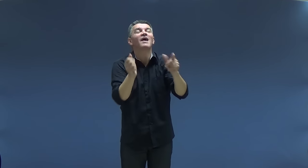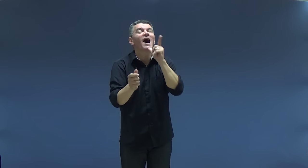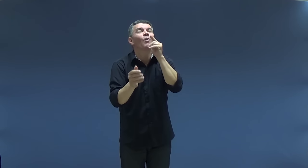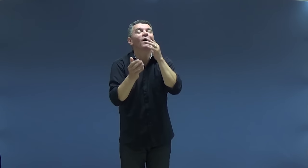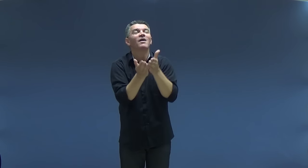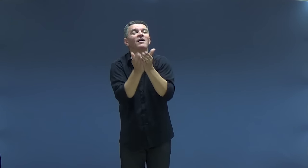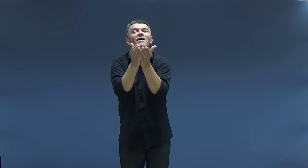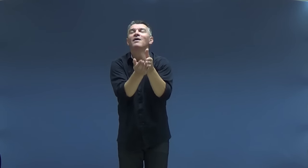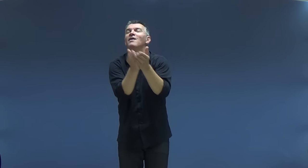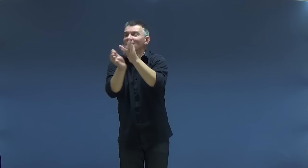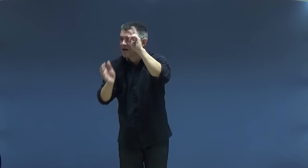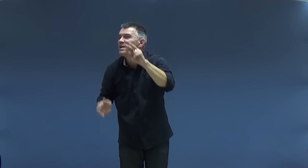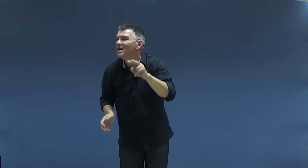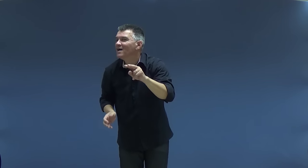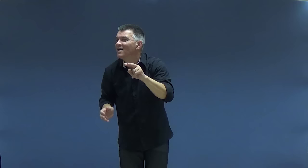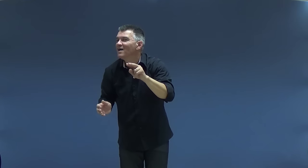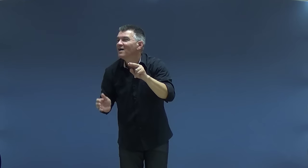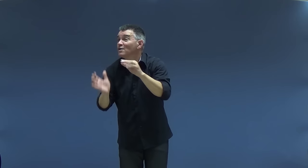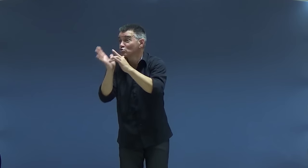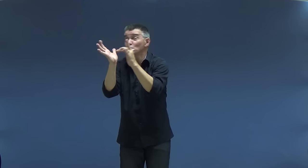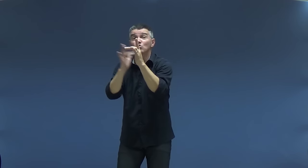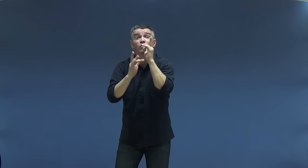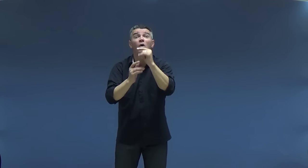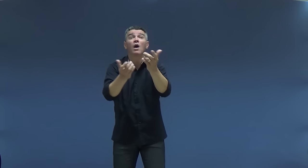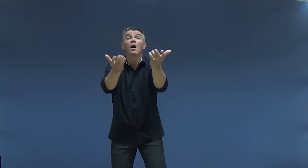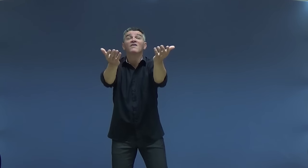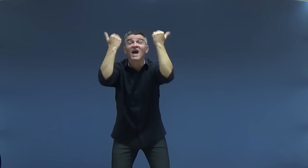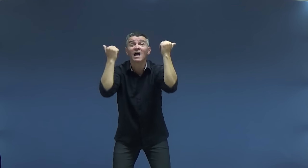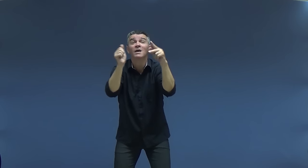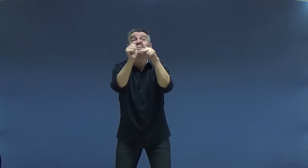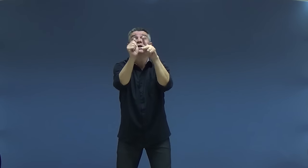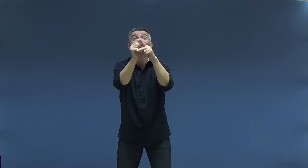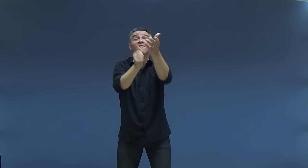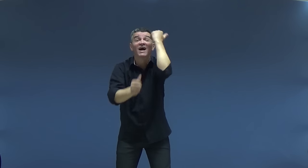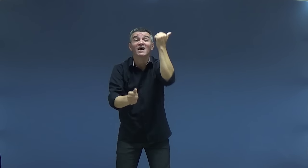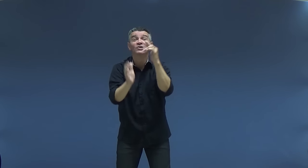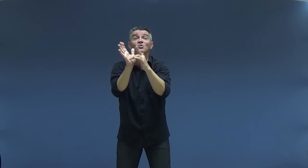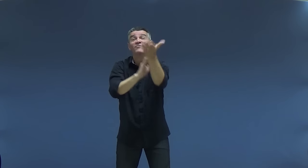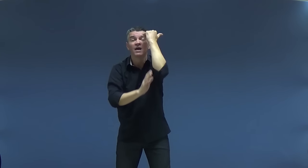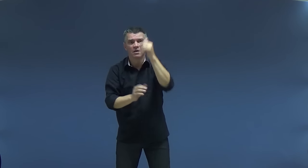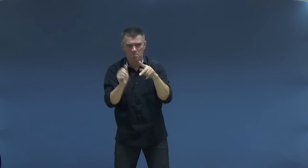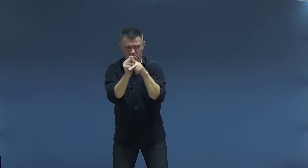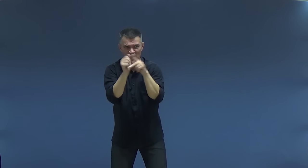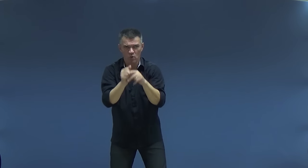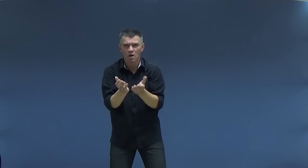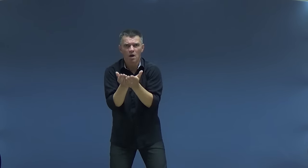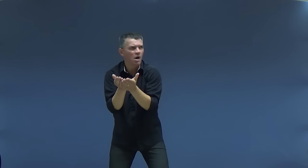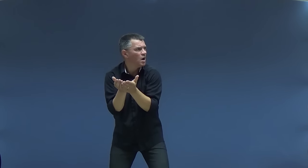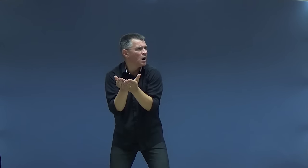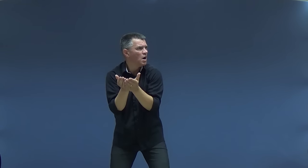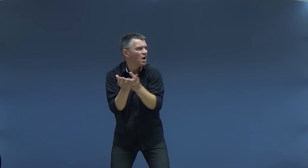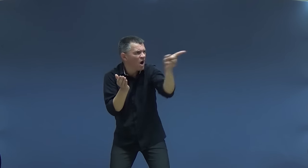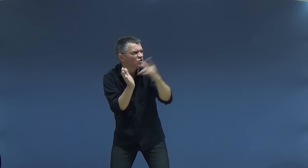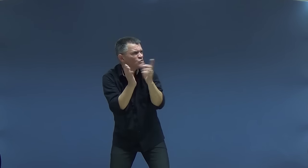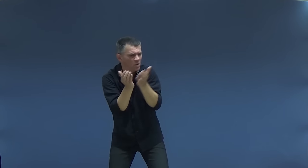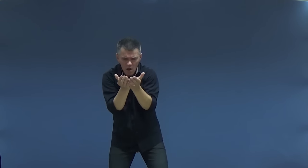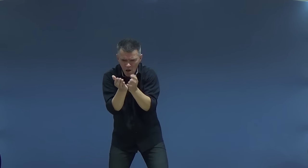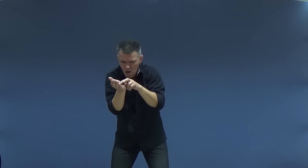Lembra? Pedro estava lá na água, lembra? E Jesus falou, venha, venha. Pedro, hã? Você